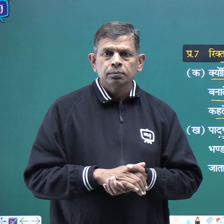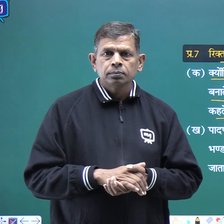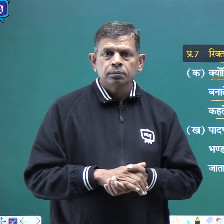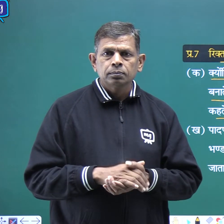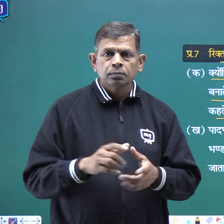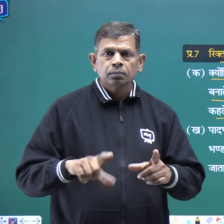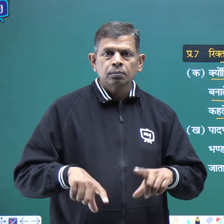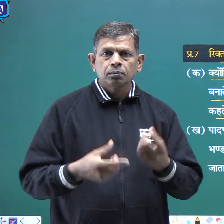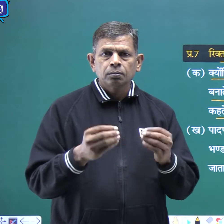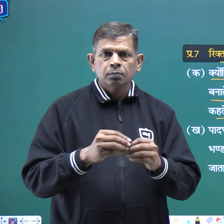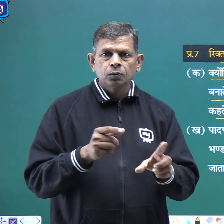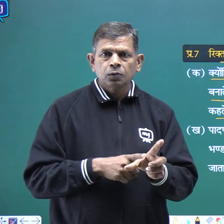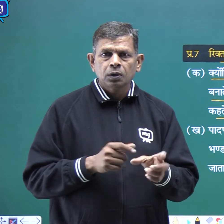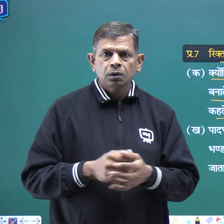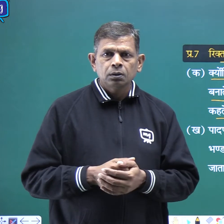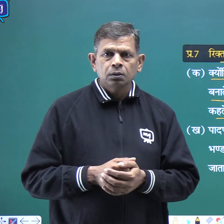पादपों द्वारा